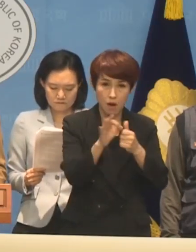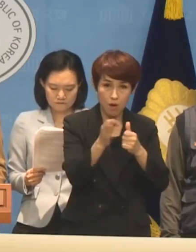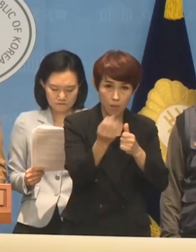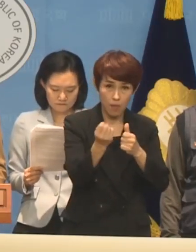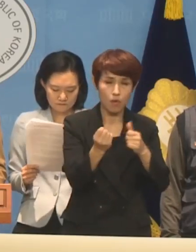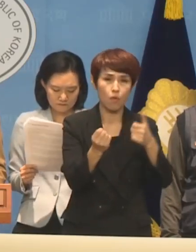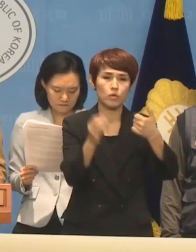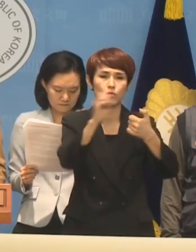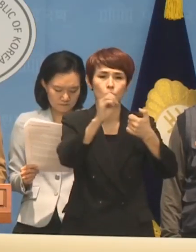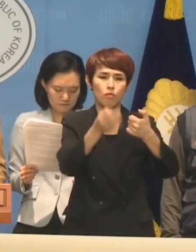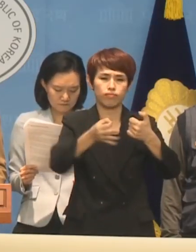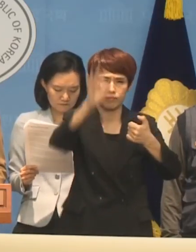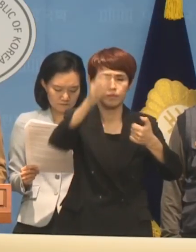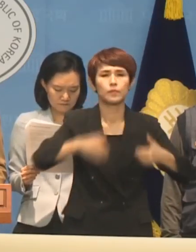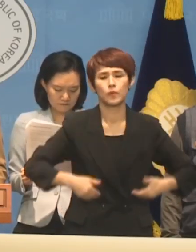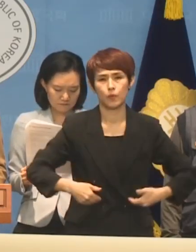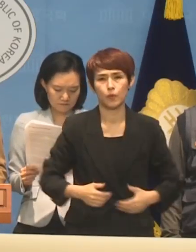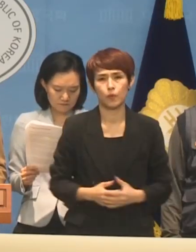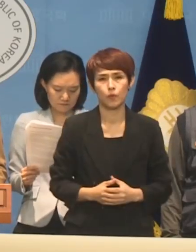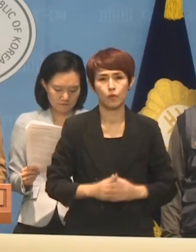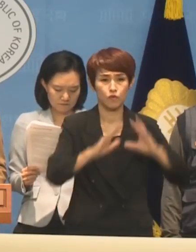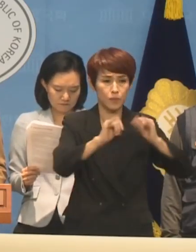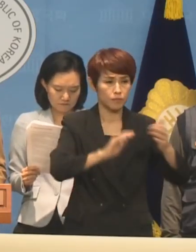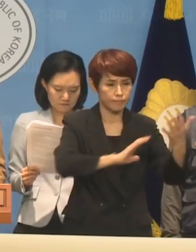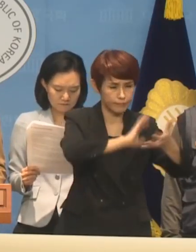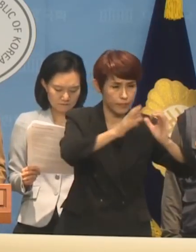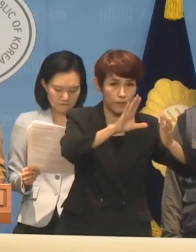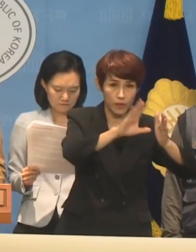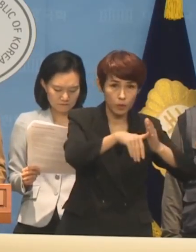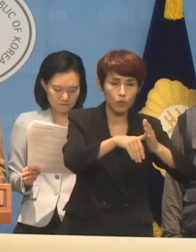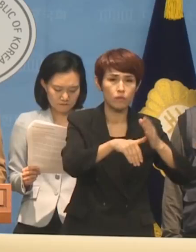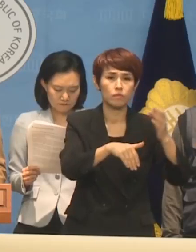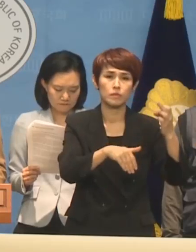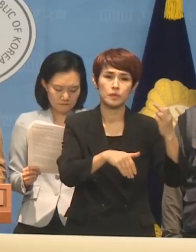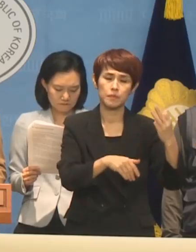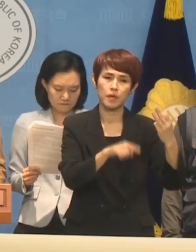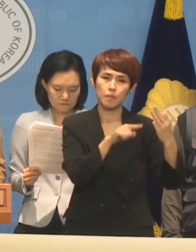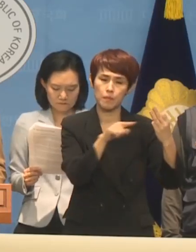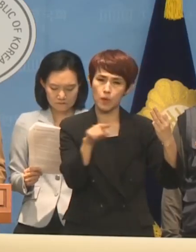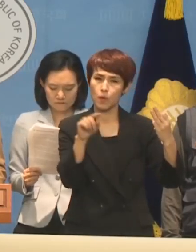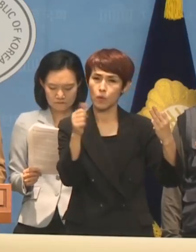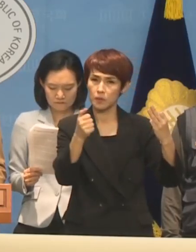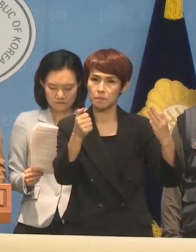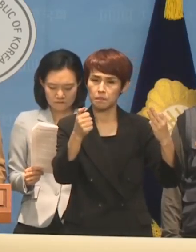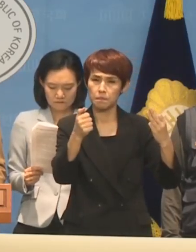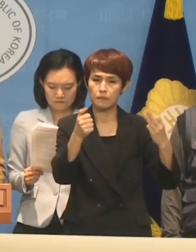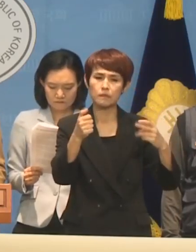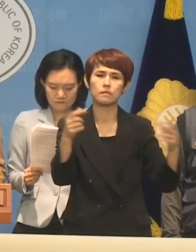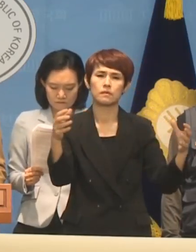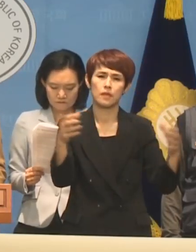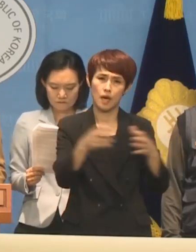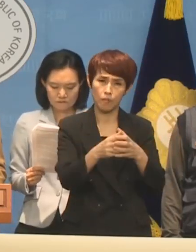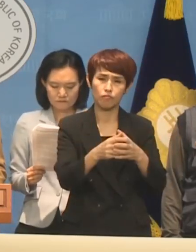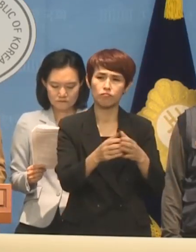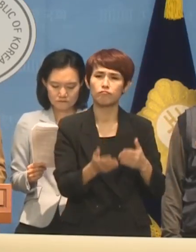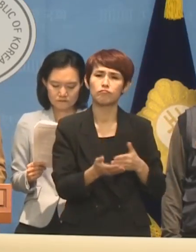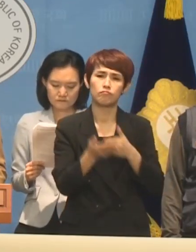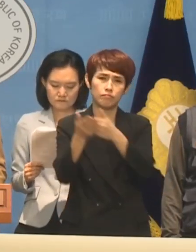50%로 올려야 합니다. 시민 논의에서도 13에 50은 패키지로 합쳐진